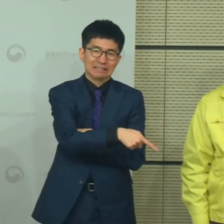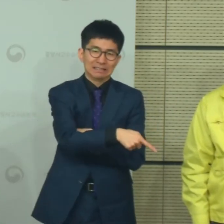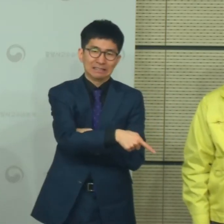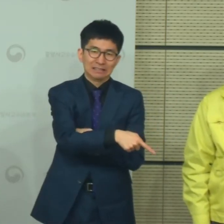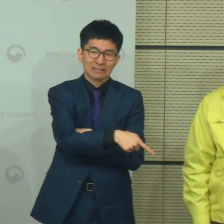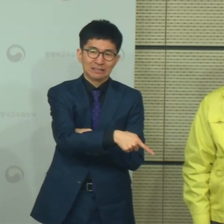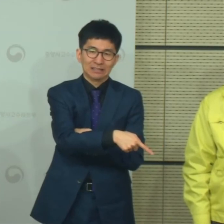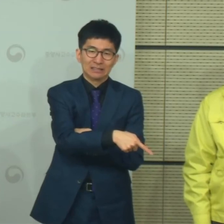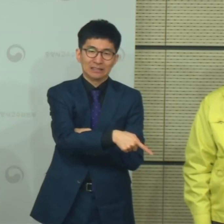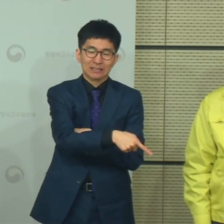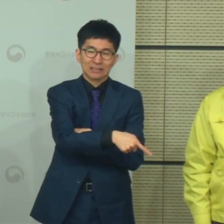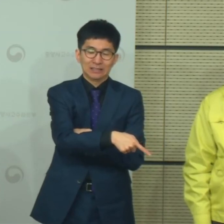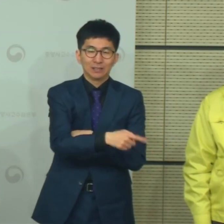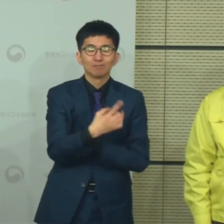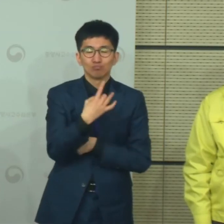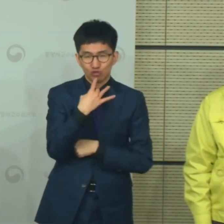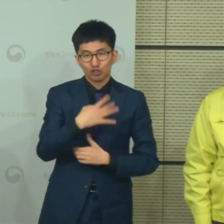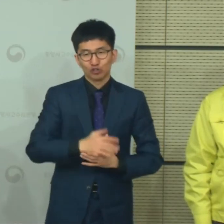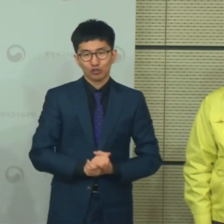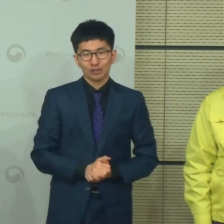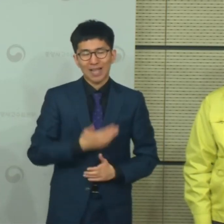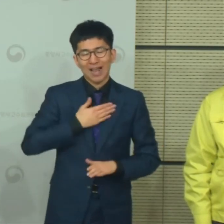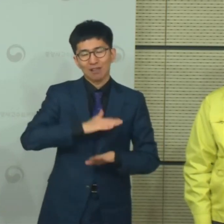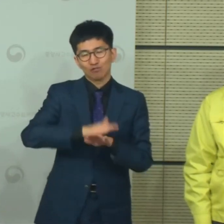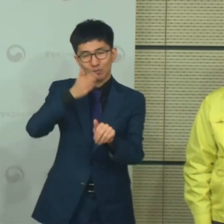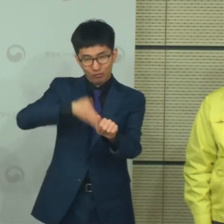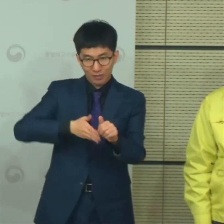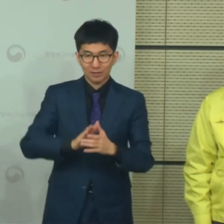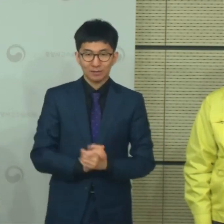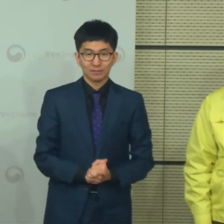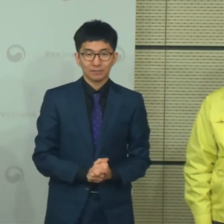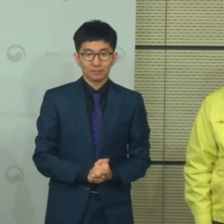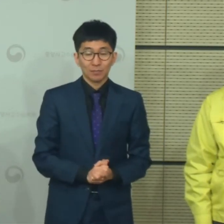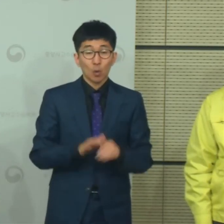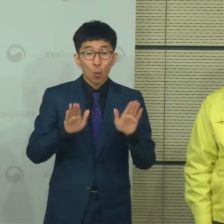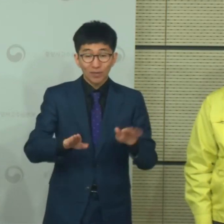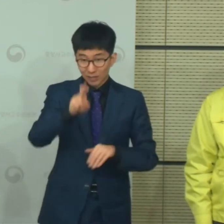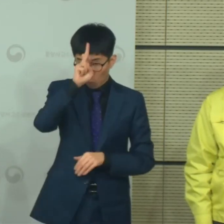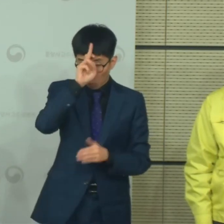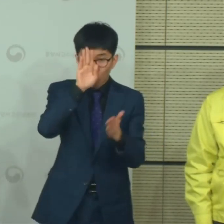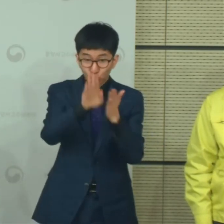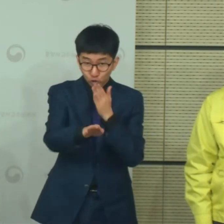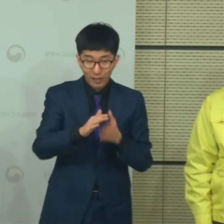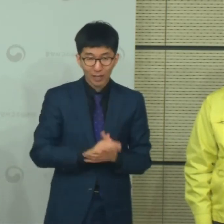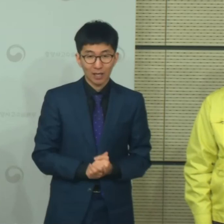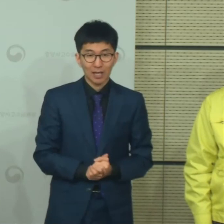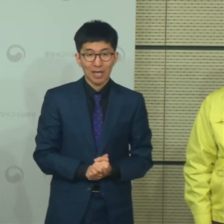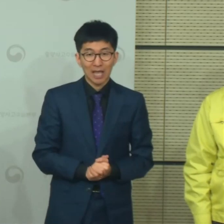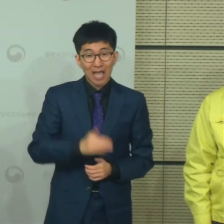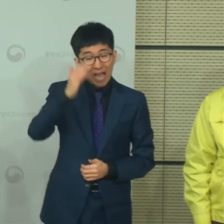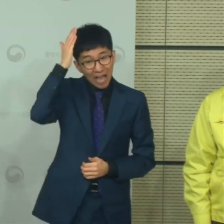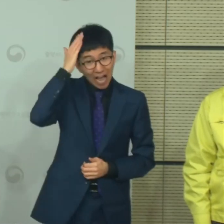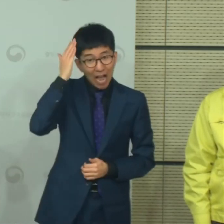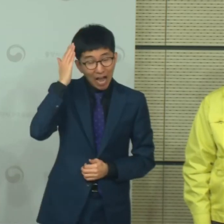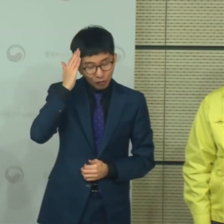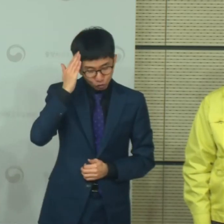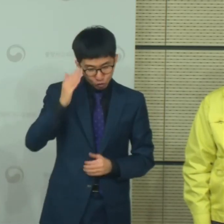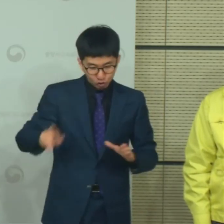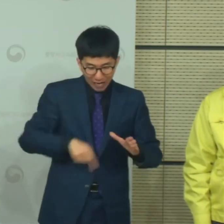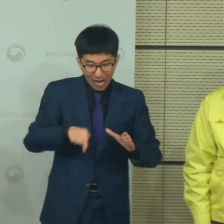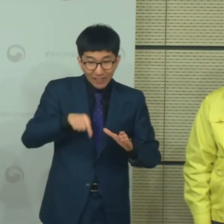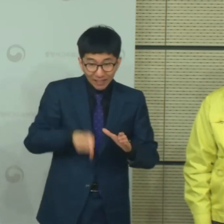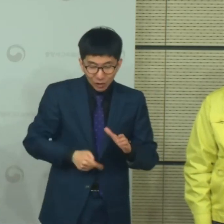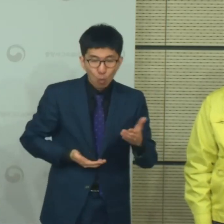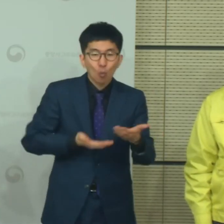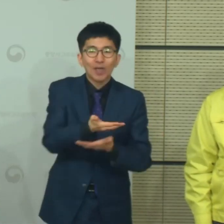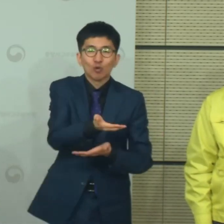한국을 여행하라라는 의미라는 점을 다시 한번 말씀을 드리고 오늘 오후에 주한 외교 사절단을 대상으로